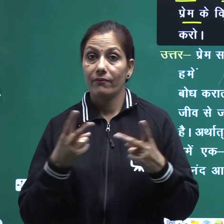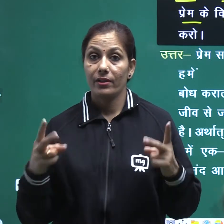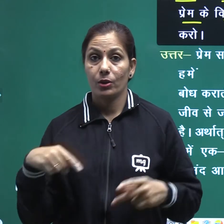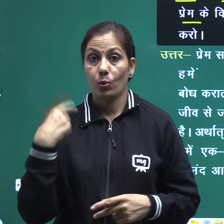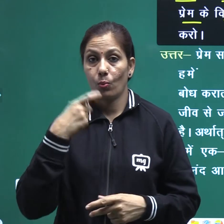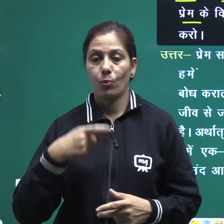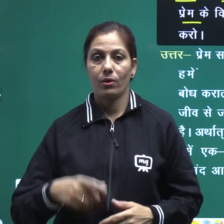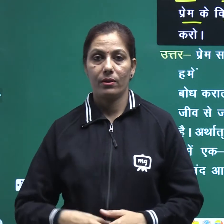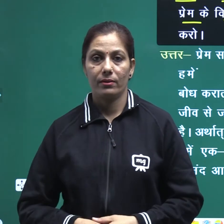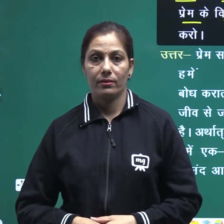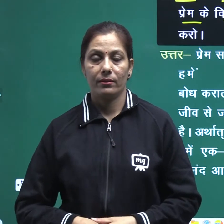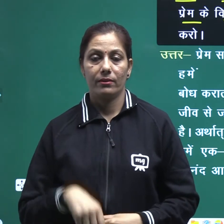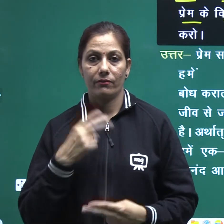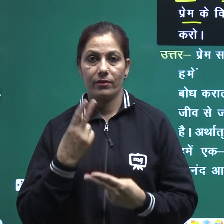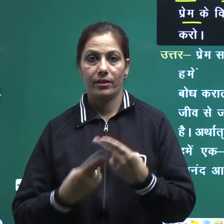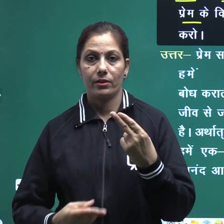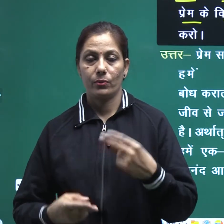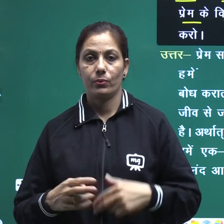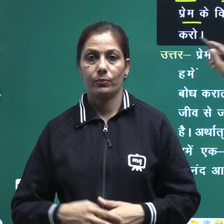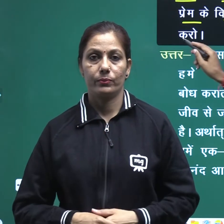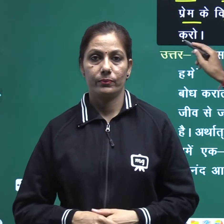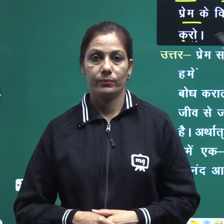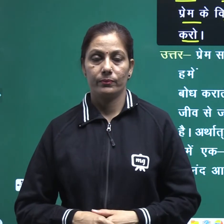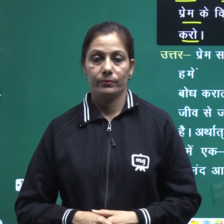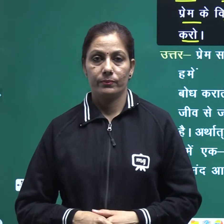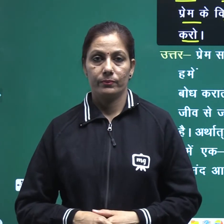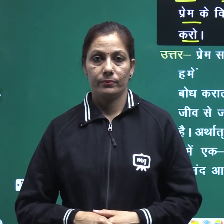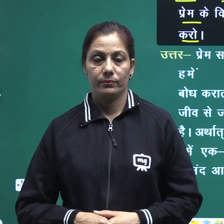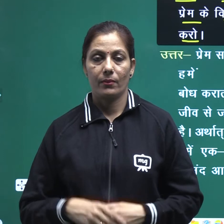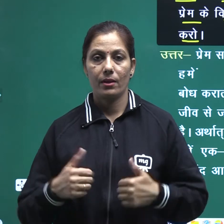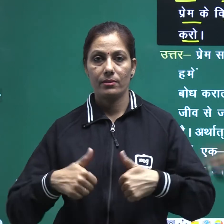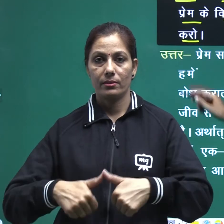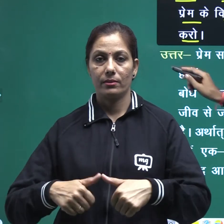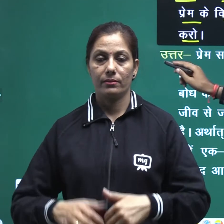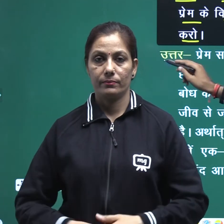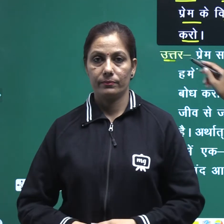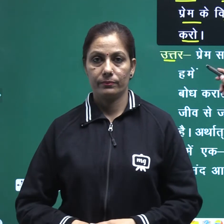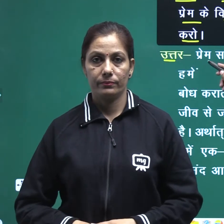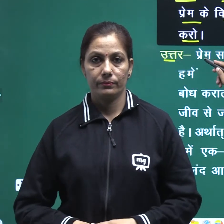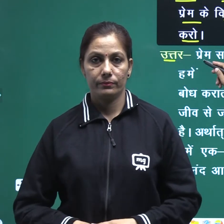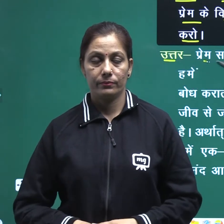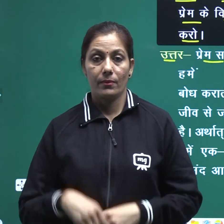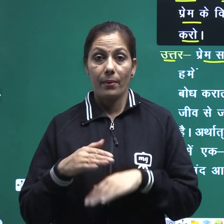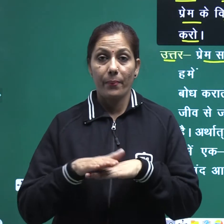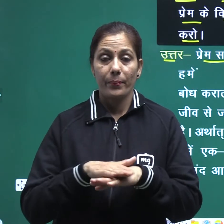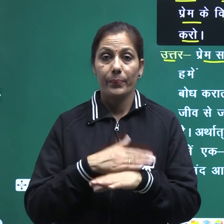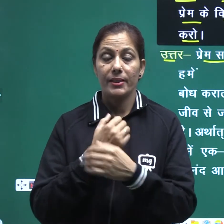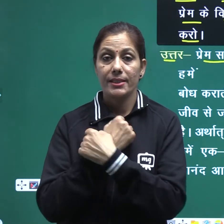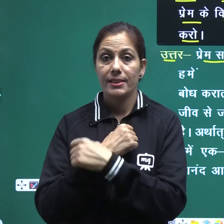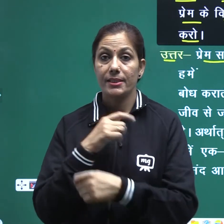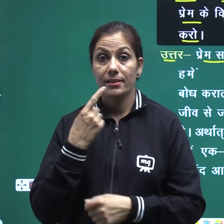का का वर्णन करो फोन है उत्तर है ए प्रेम सकते